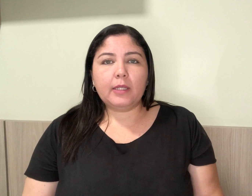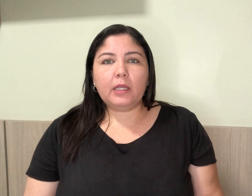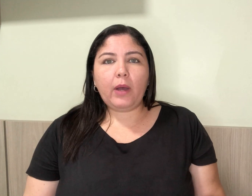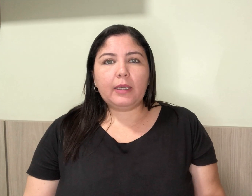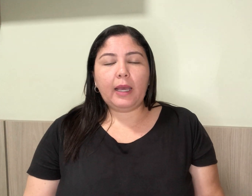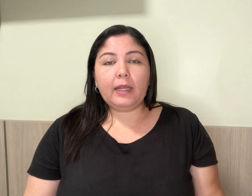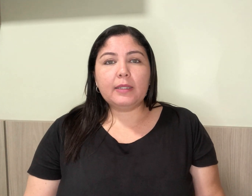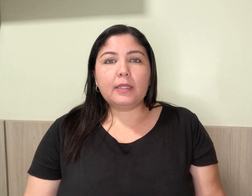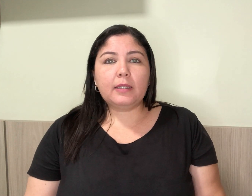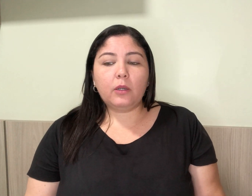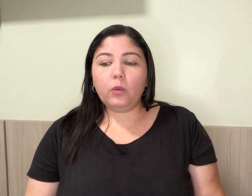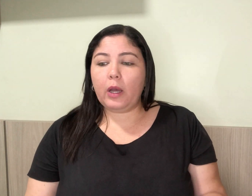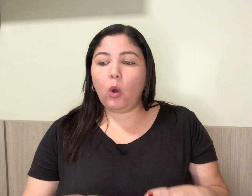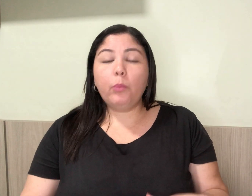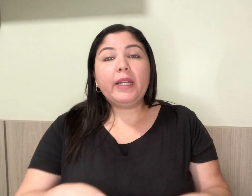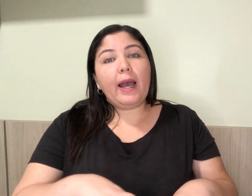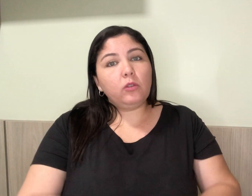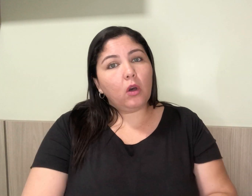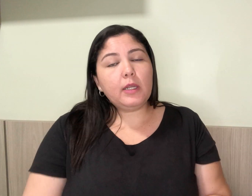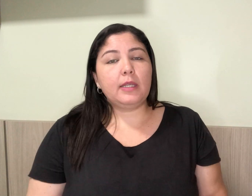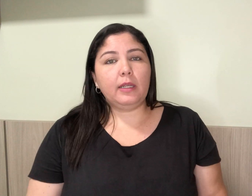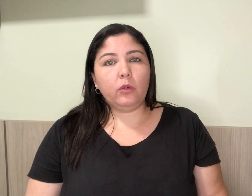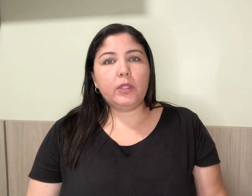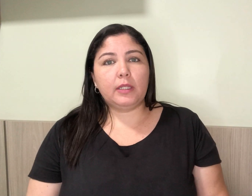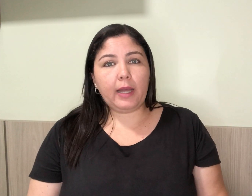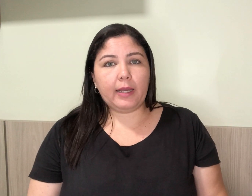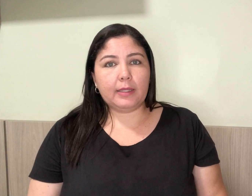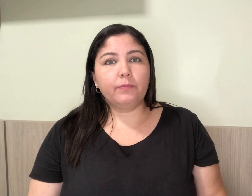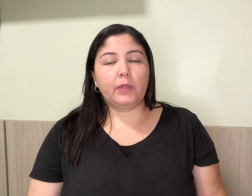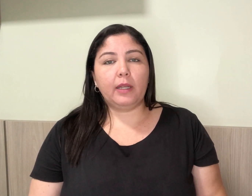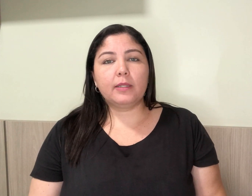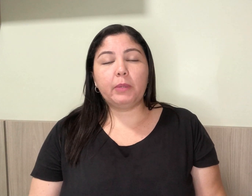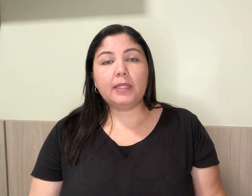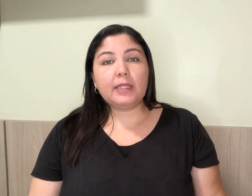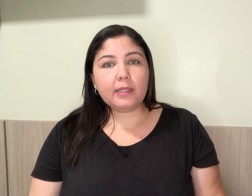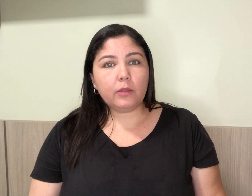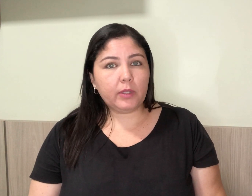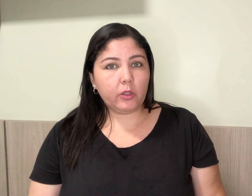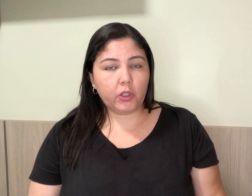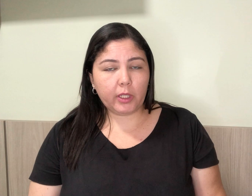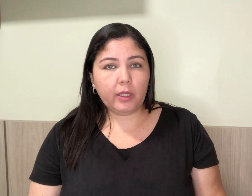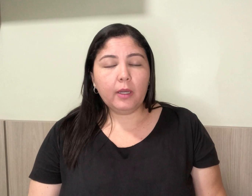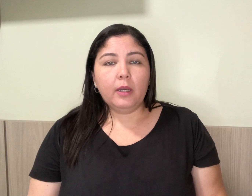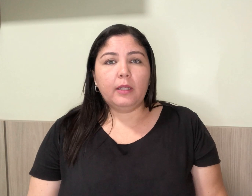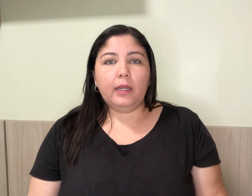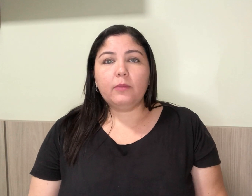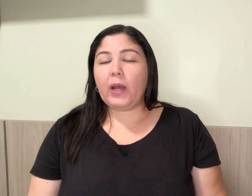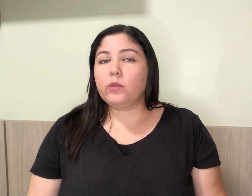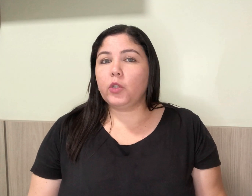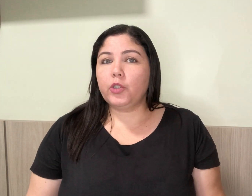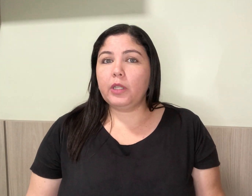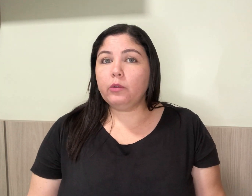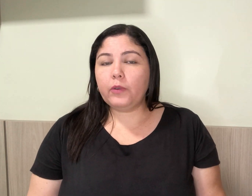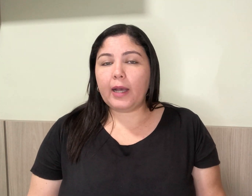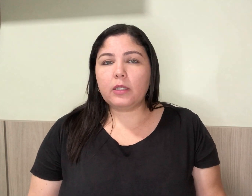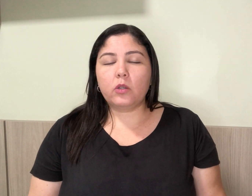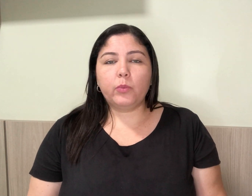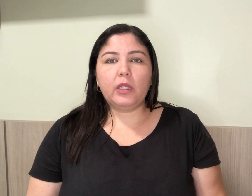são aquelas que são obrigatórias em língua de sinais, né? Elas precisam existir, né? Caso a gente não faça, nós podemos